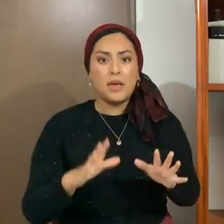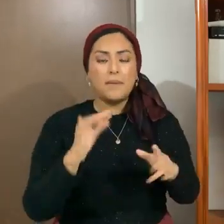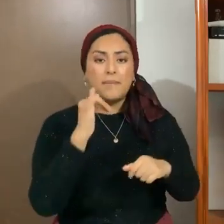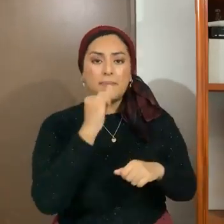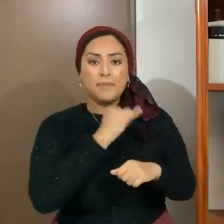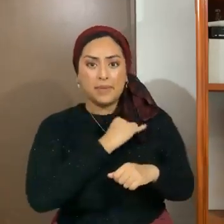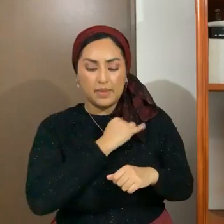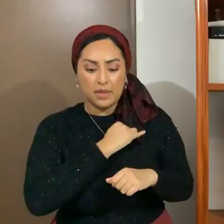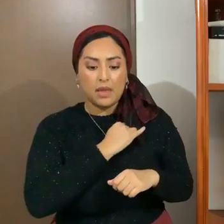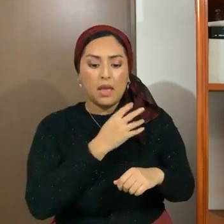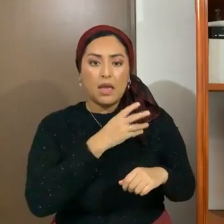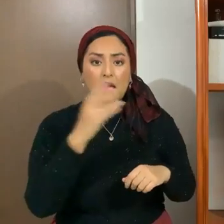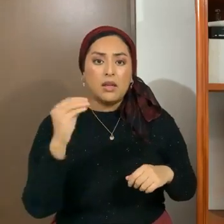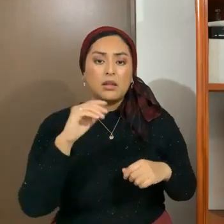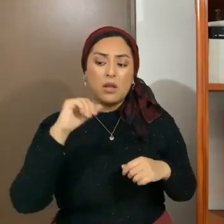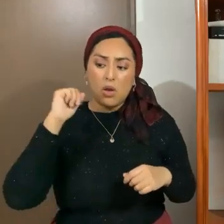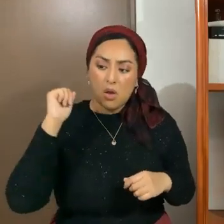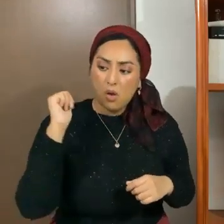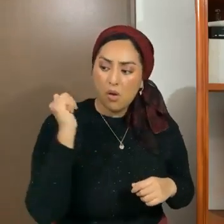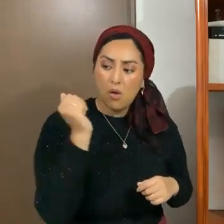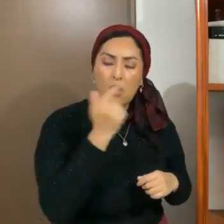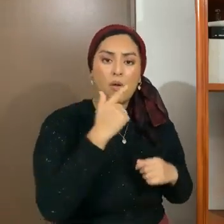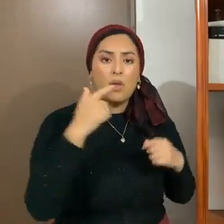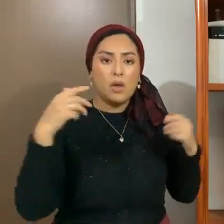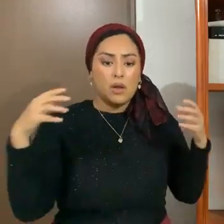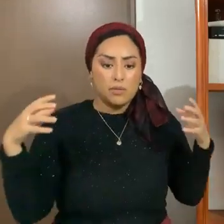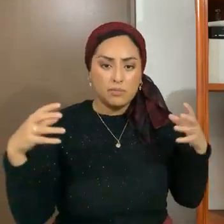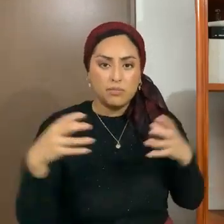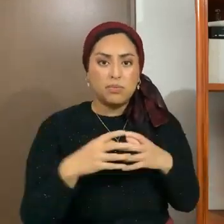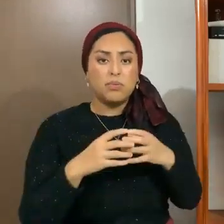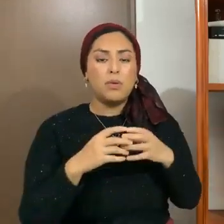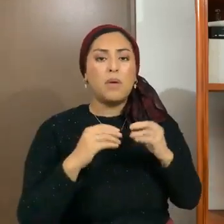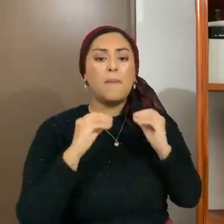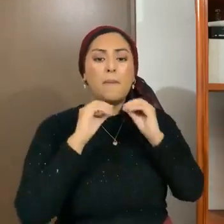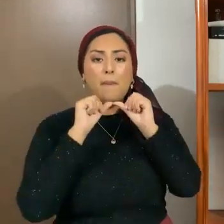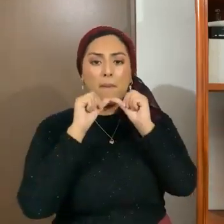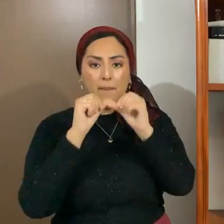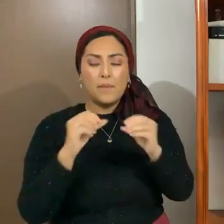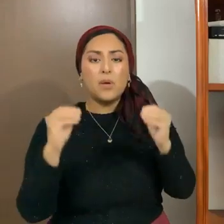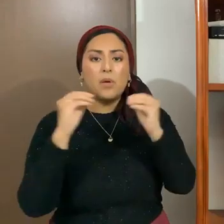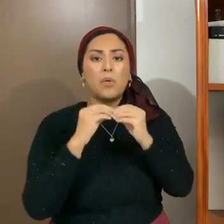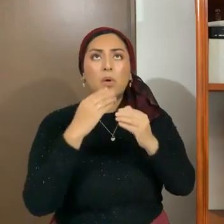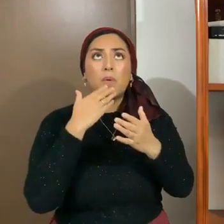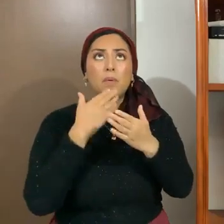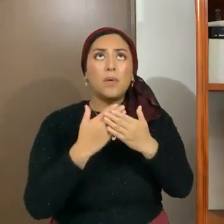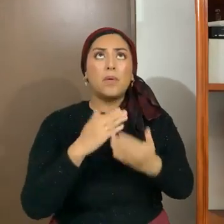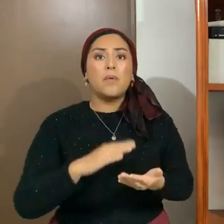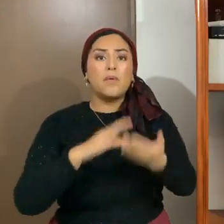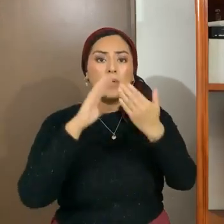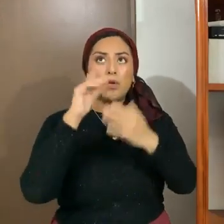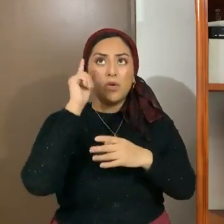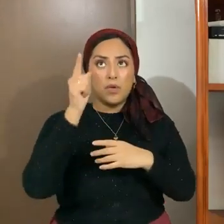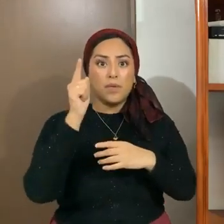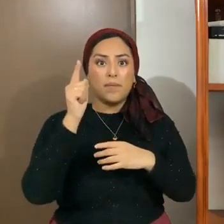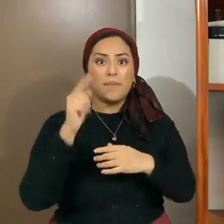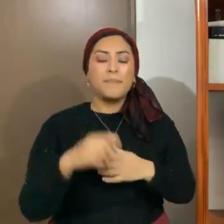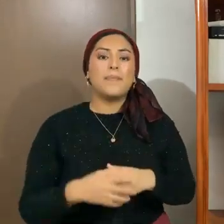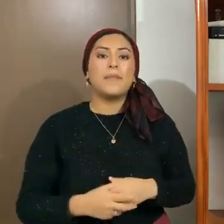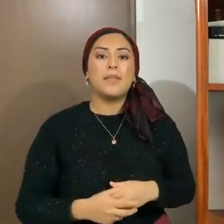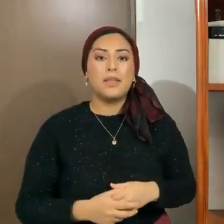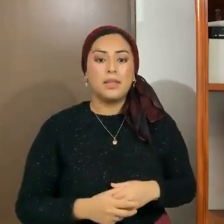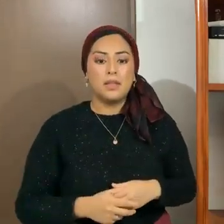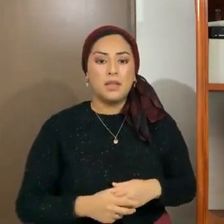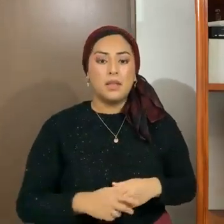tus siervos, y que todos, Abba Kadosh, en conjunto cada vez nos unamos más y seamos más agradables delante de ti. Y como dijeron